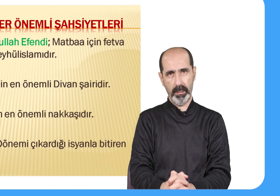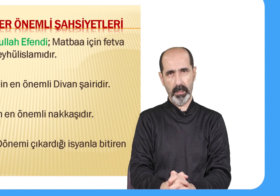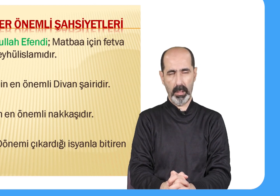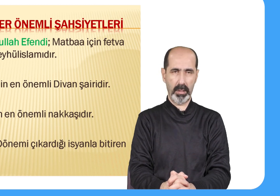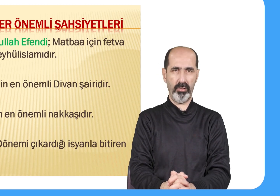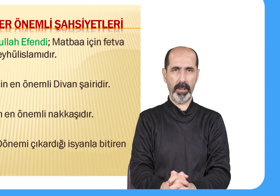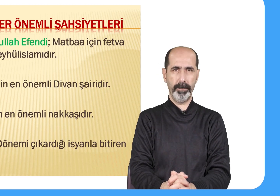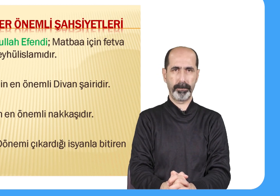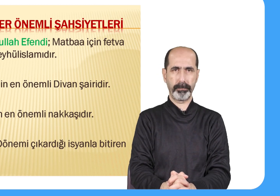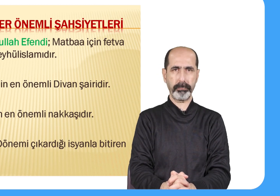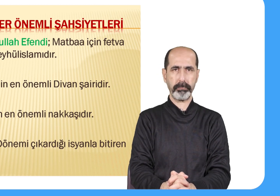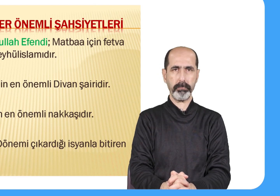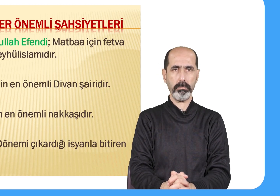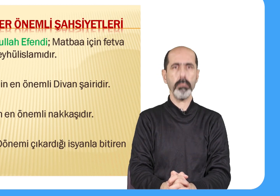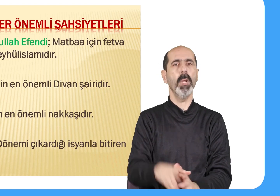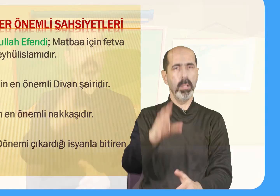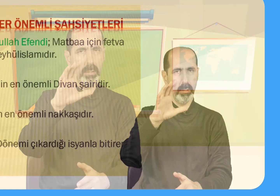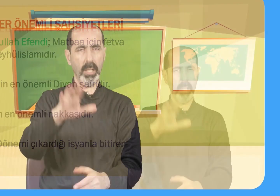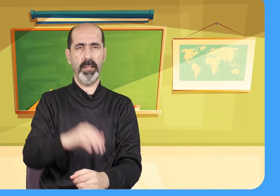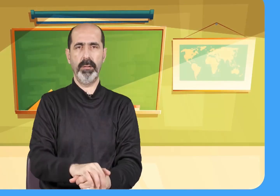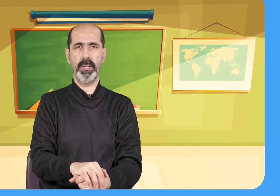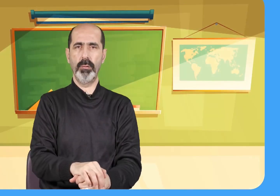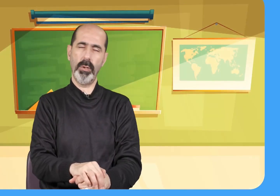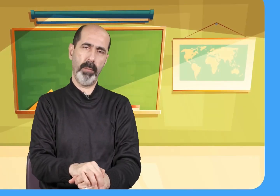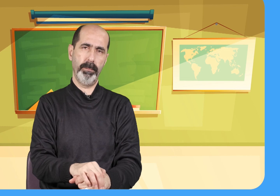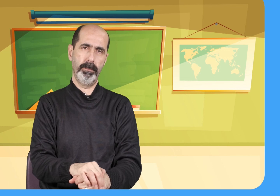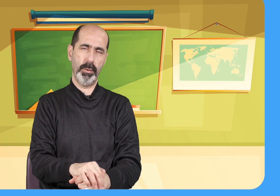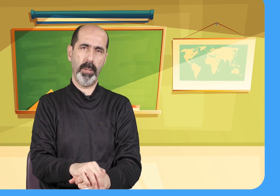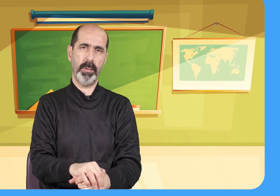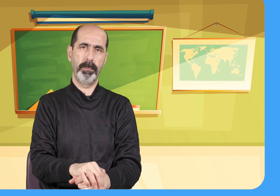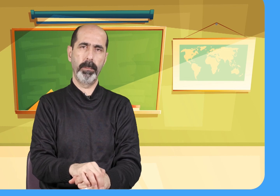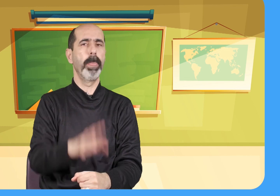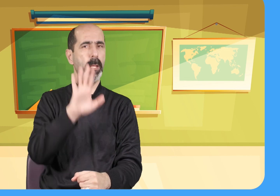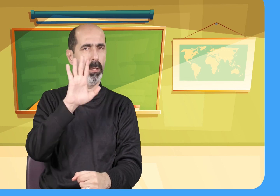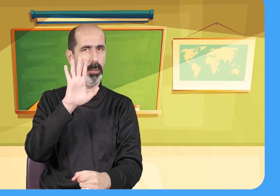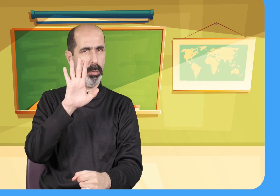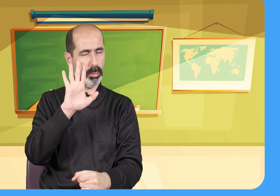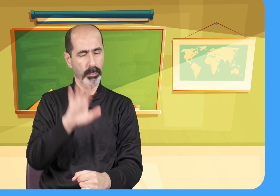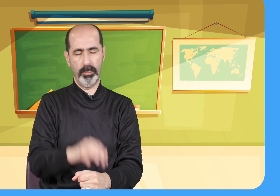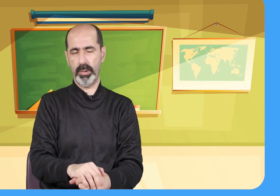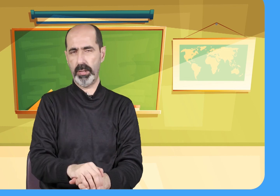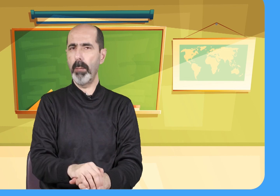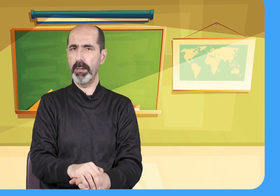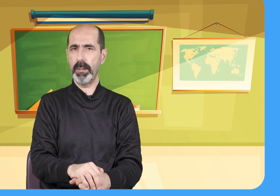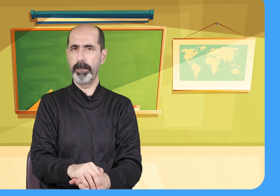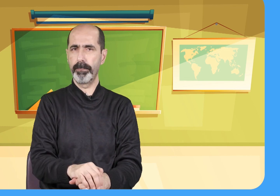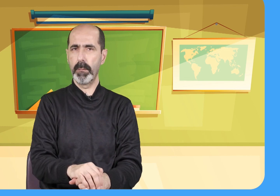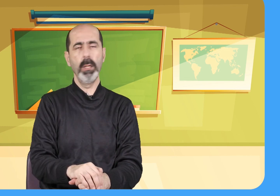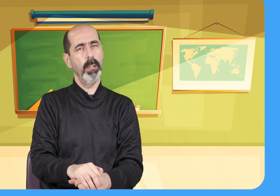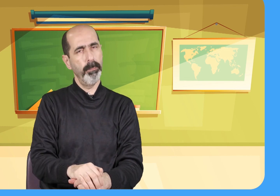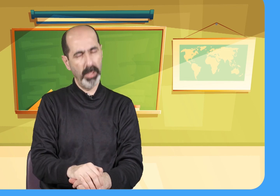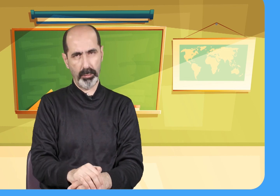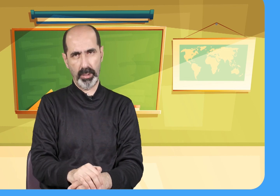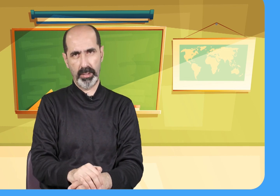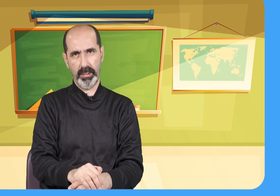Evet arkadaşlar o Lale Devri dediğimiz dönem brent konumuzu burada tamamladık